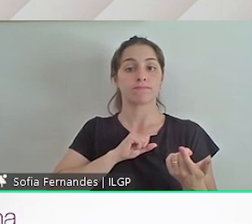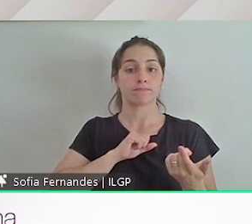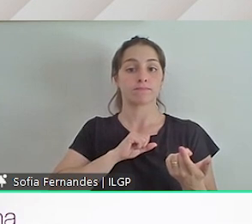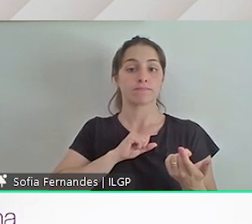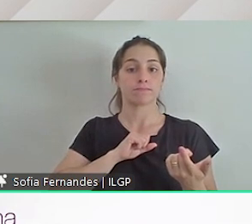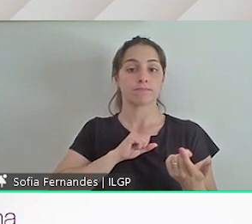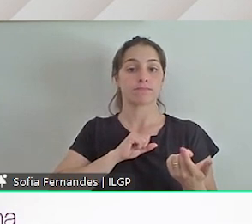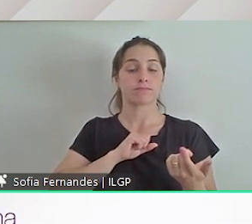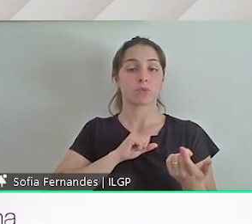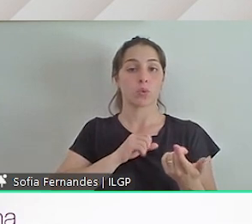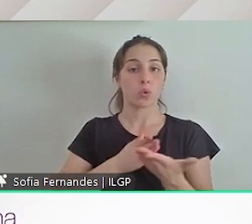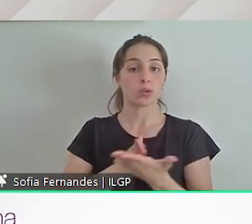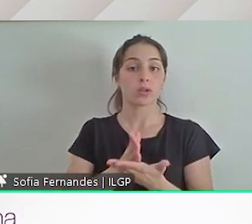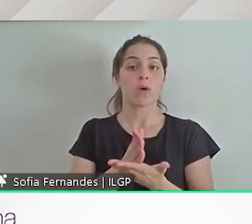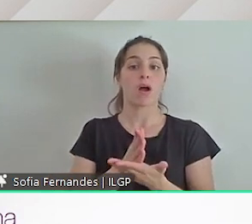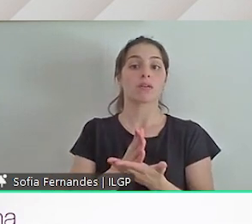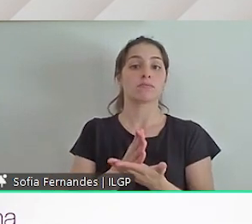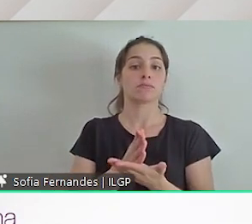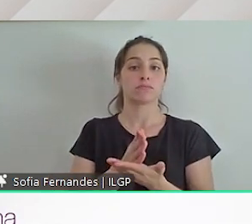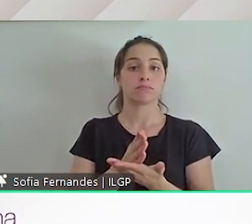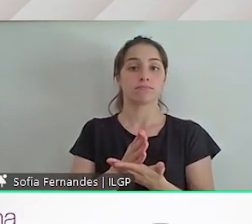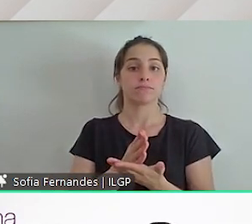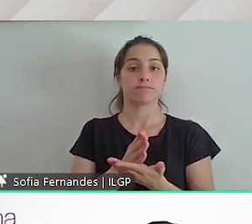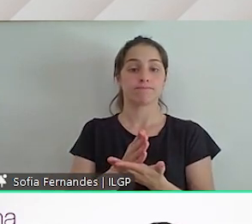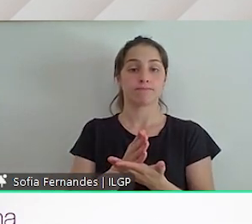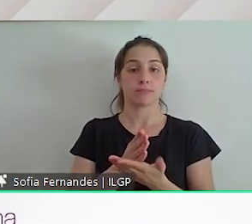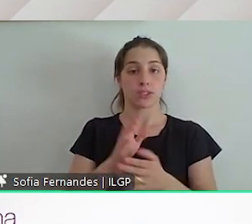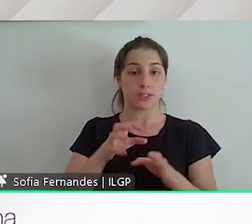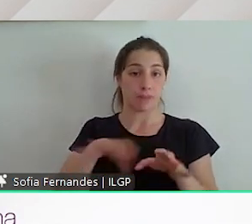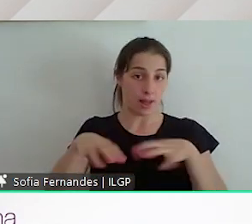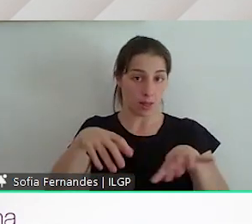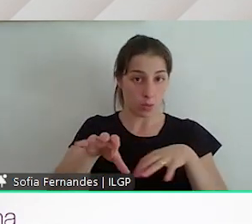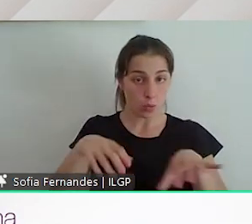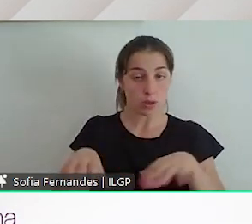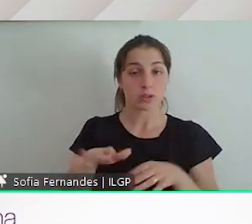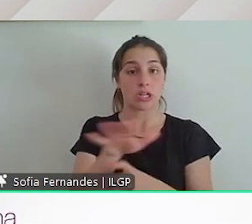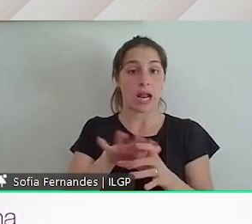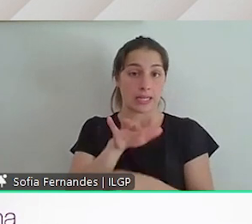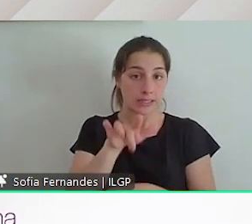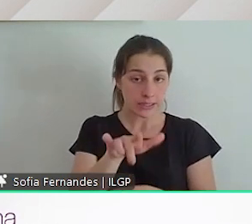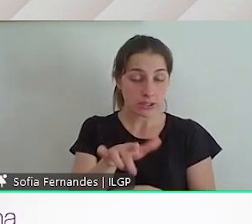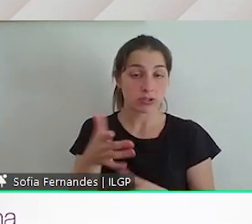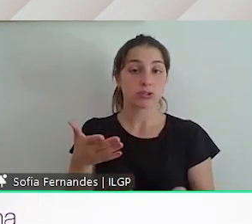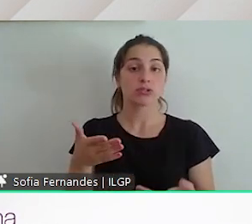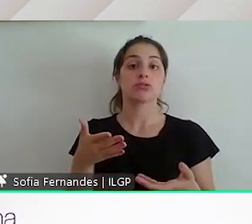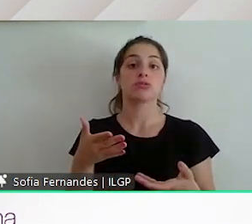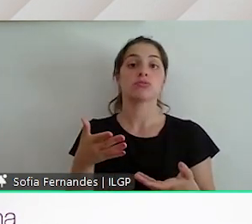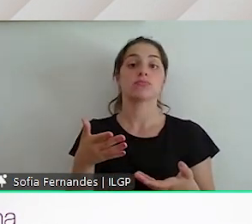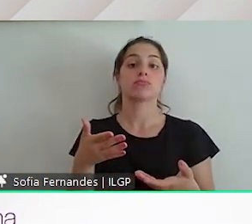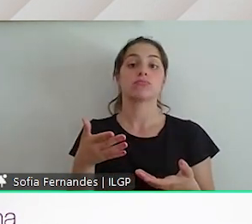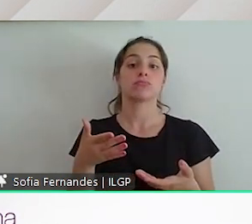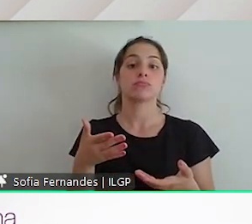a alimentar cada um destes separadores, destas áreas com conteúdo, ora